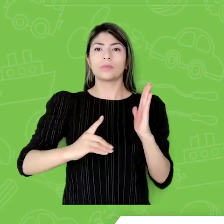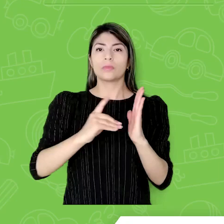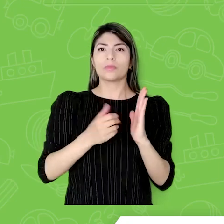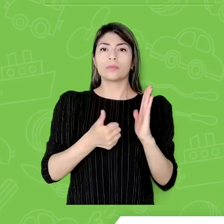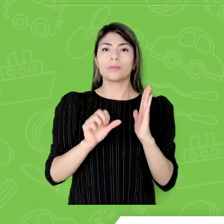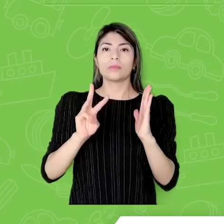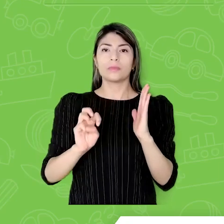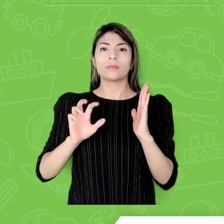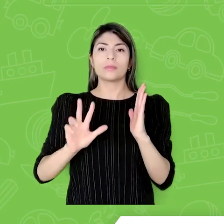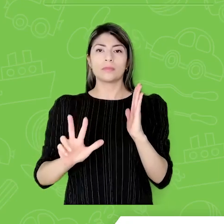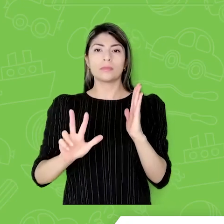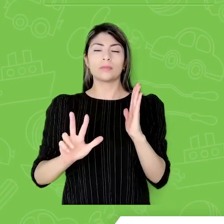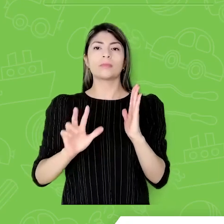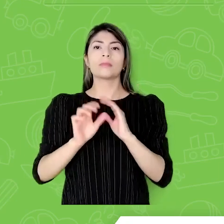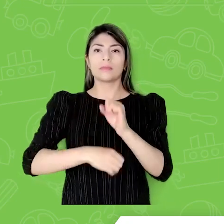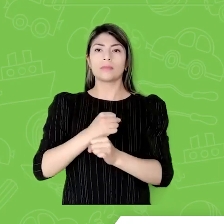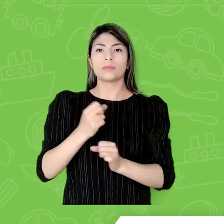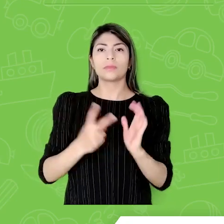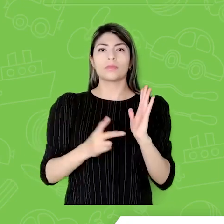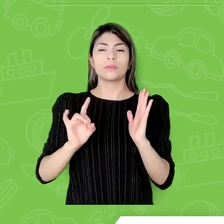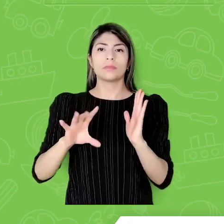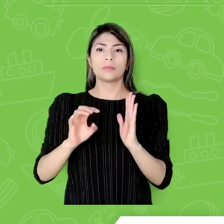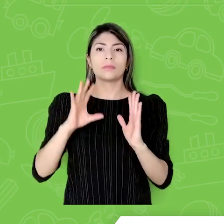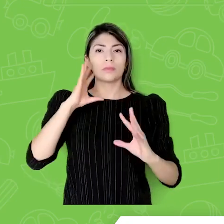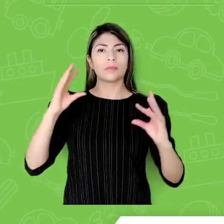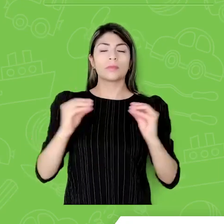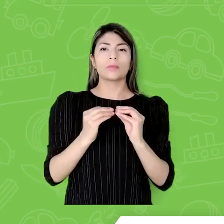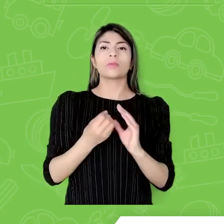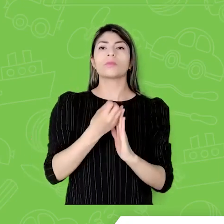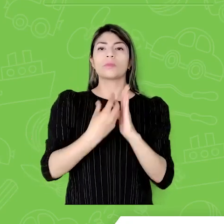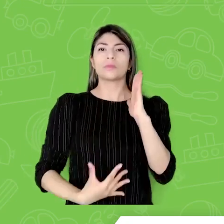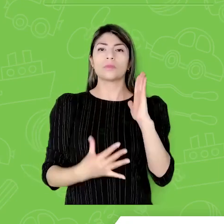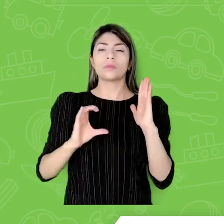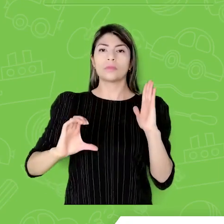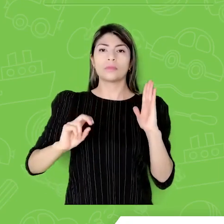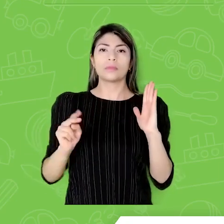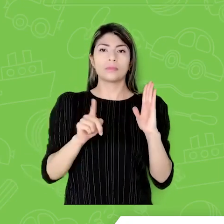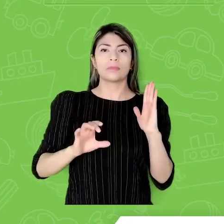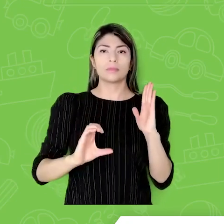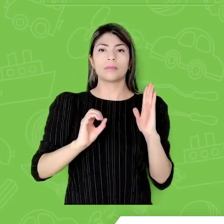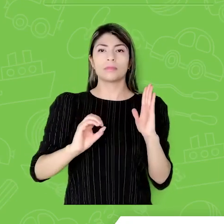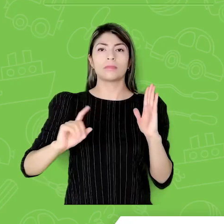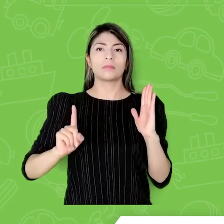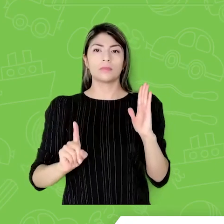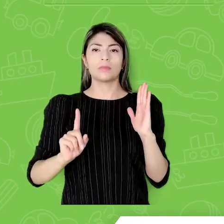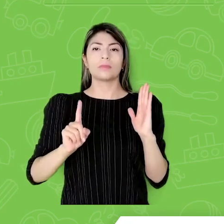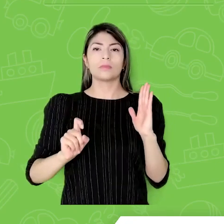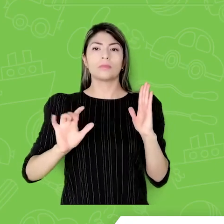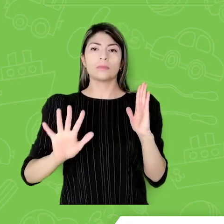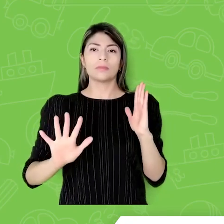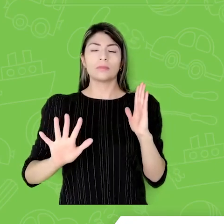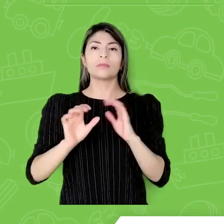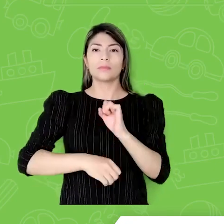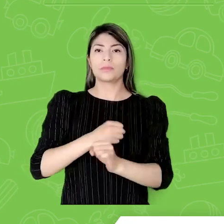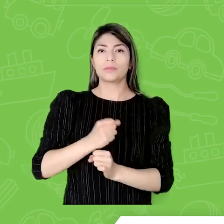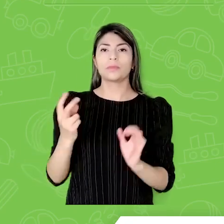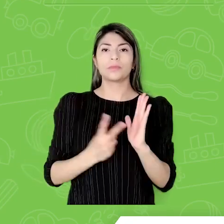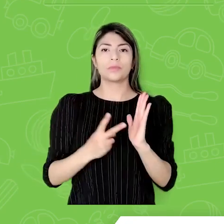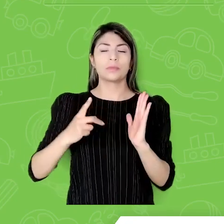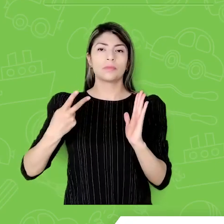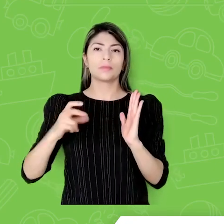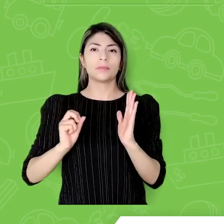2.2.5.3.2 del Decreto 1083 de 2015 y del Acuerdo número CNSC 0165